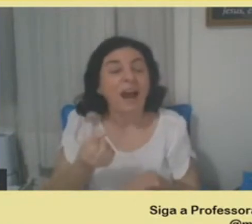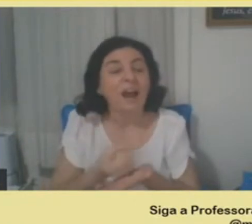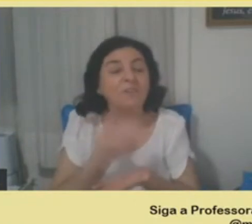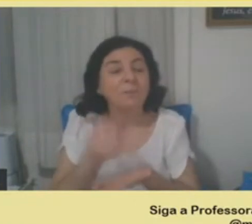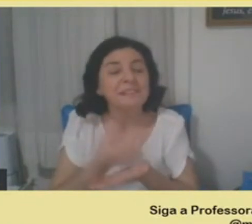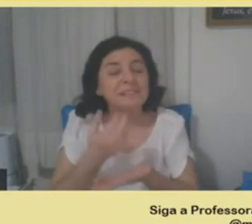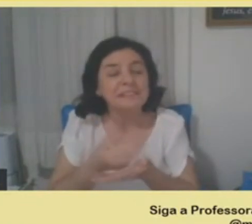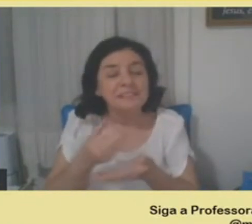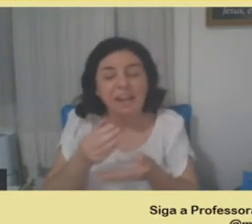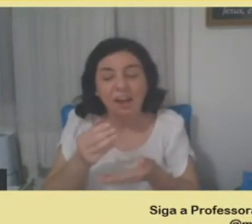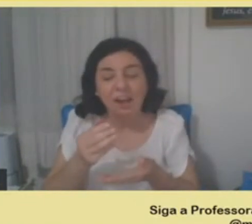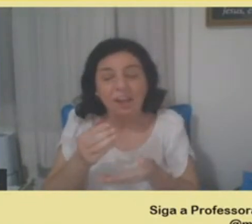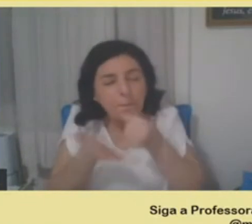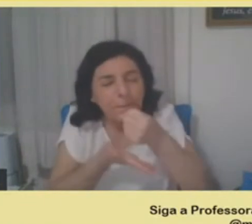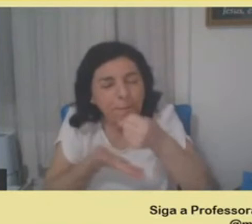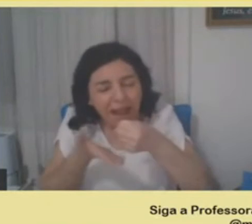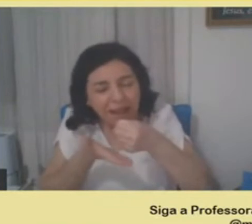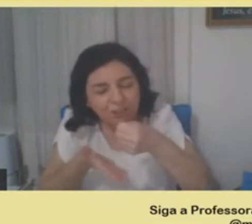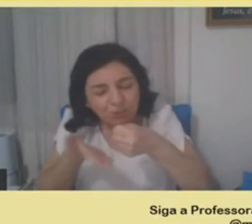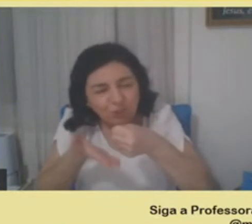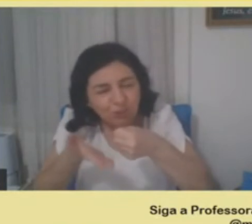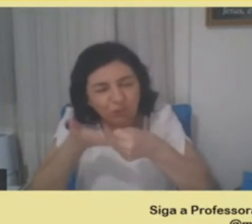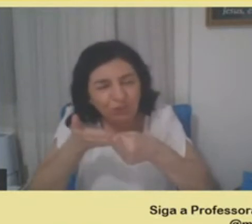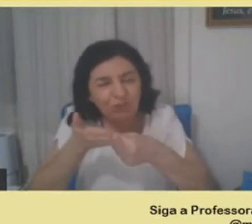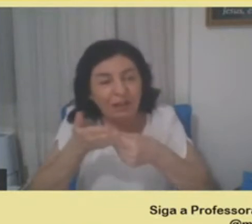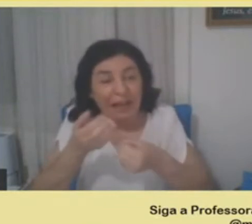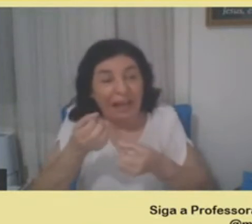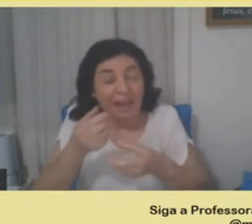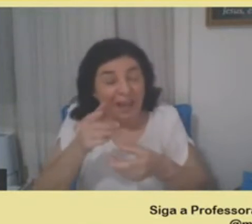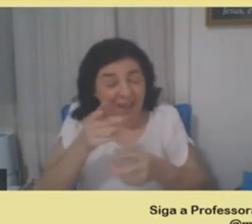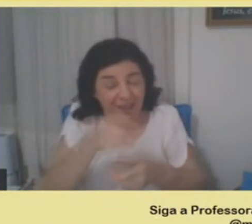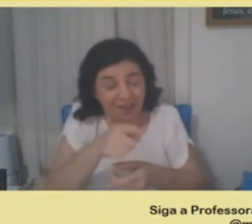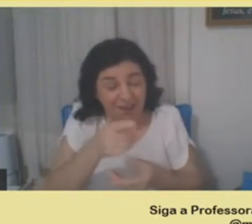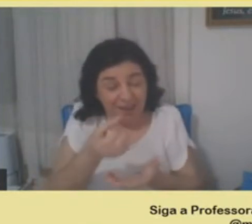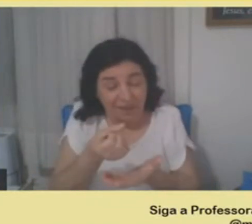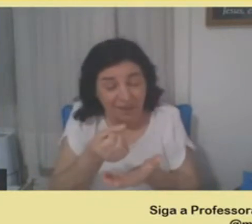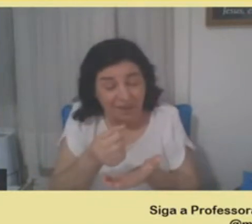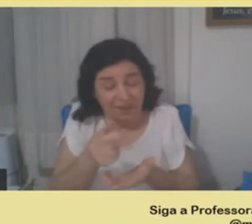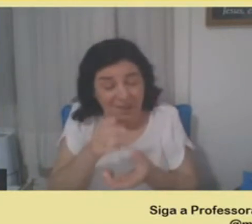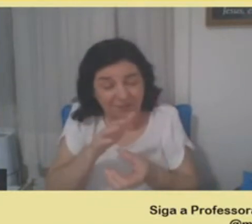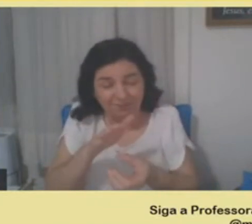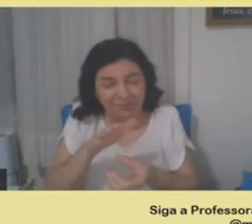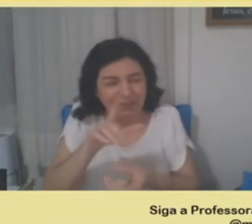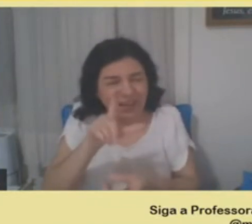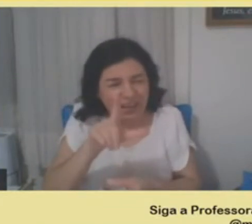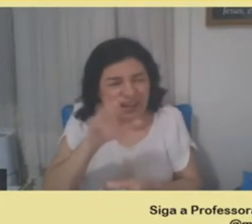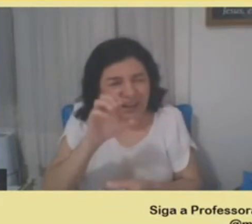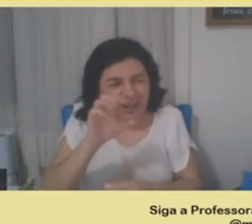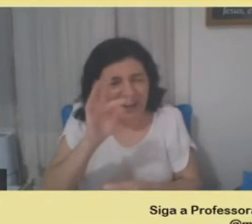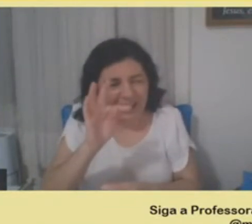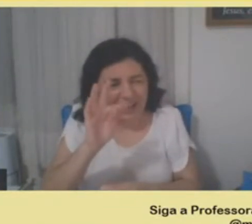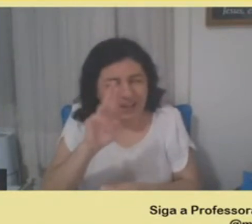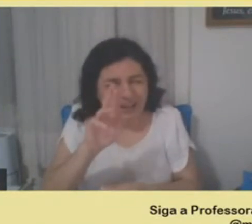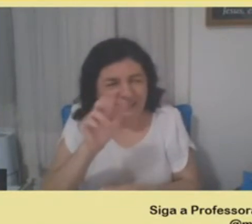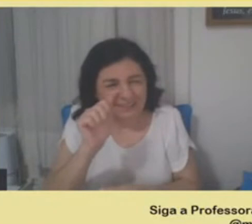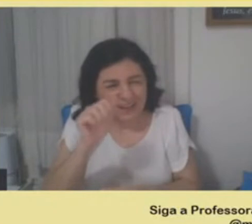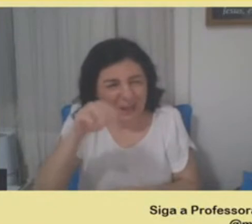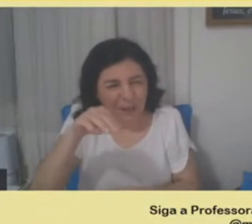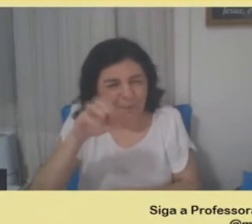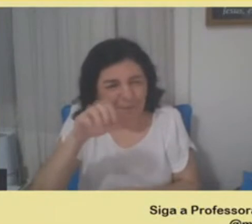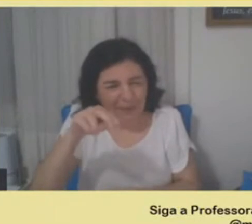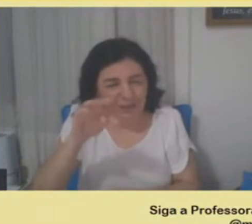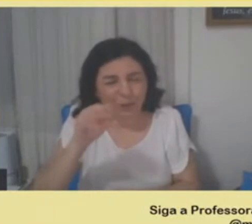Letramento. Ah, ainda não. Ainda não. Eu ainda estou na alfabetização,